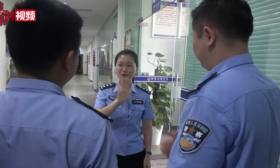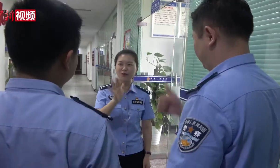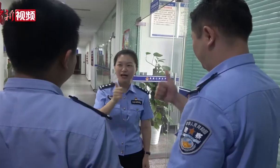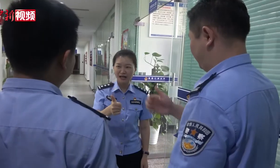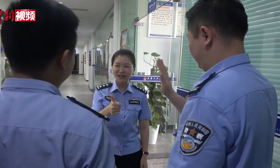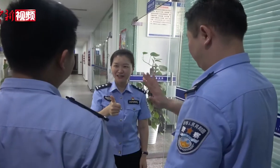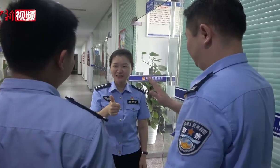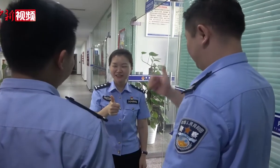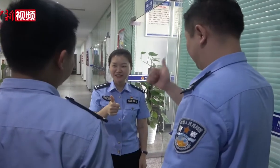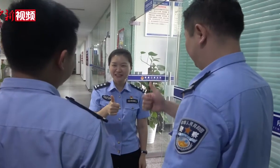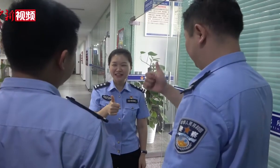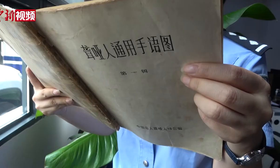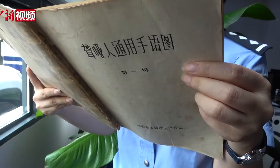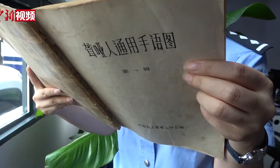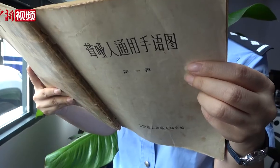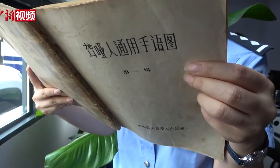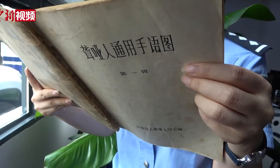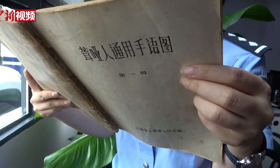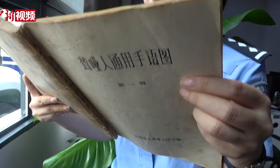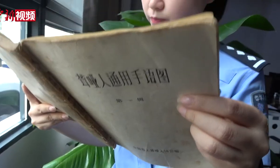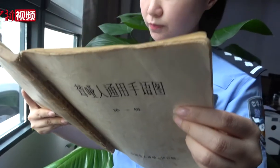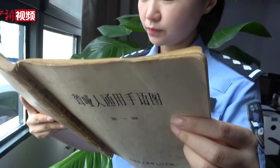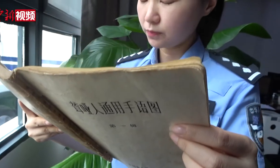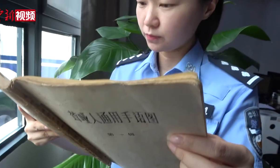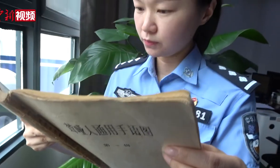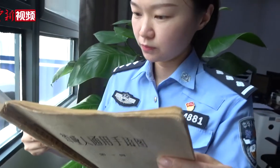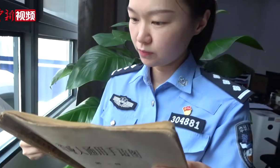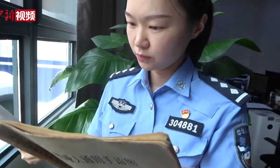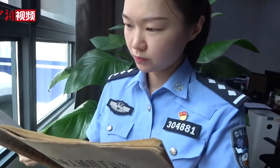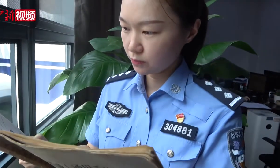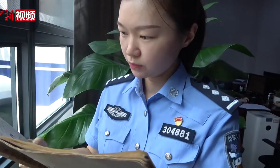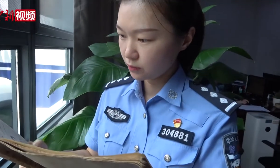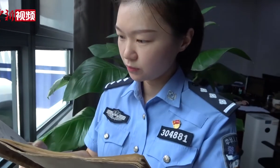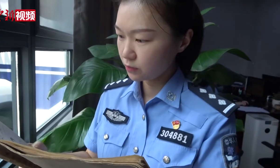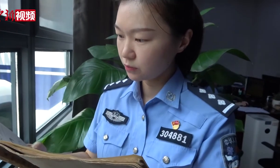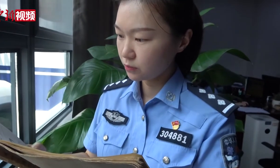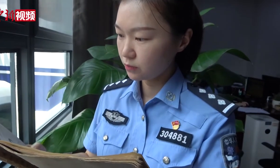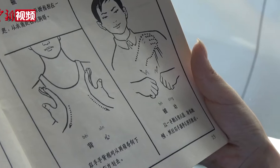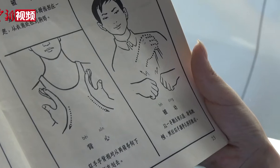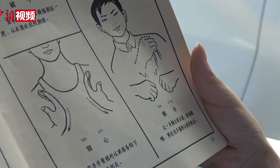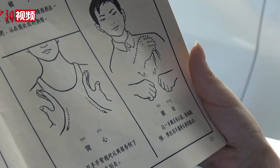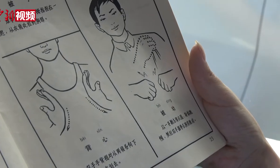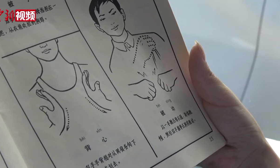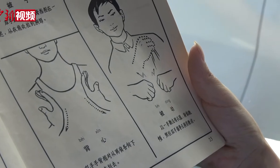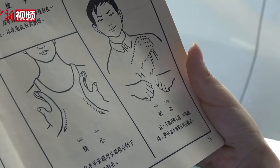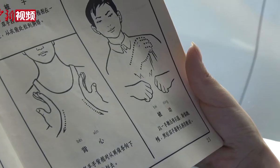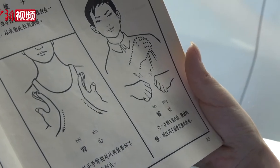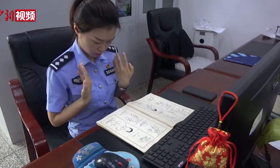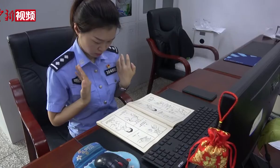时解决群众的困扰。于是他从建立感情开始，加入了社区听障人士的微信群。为了取得信任，他自学